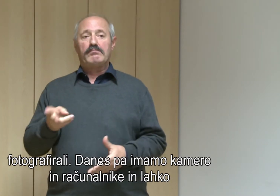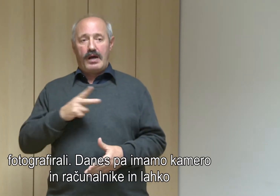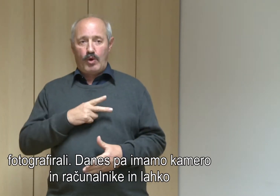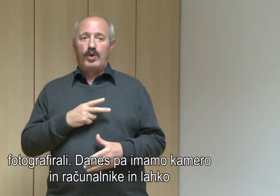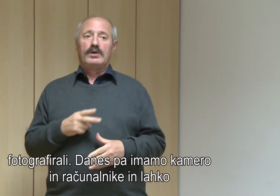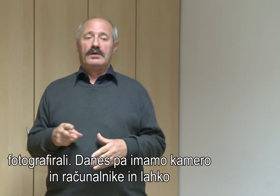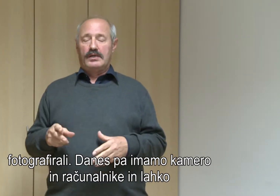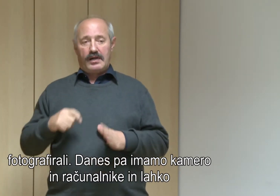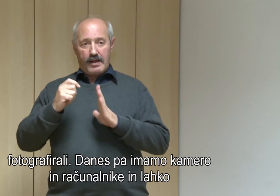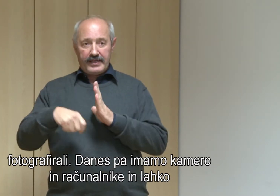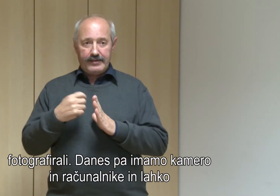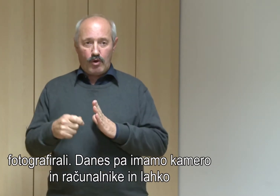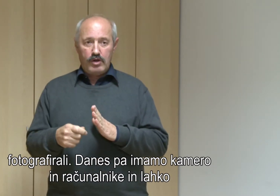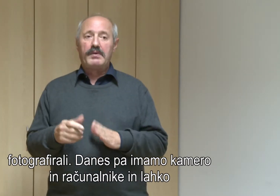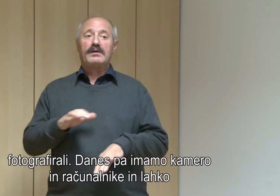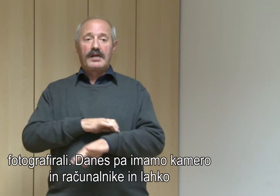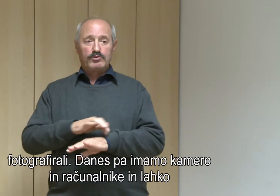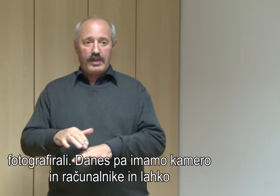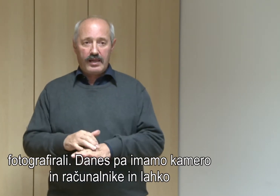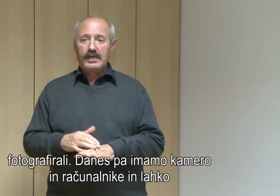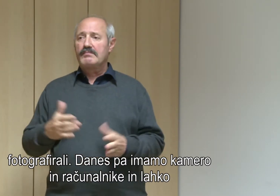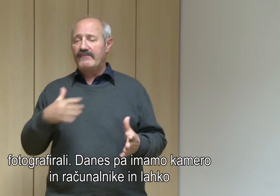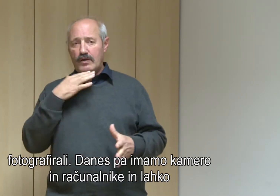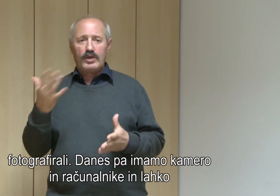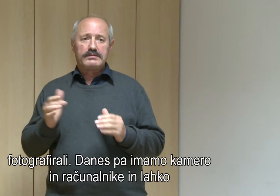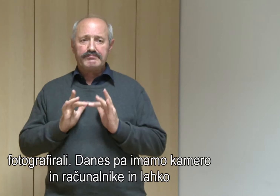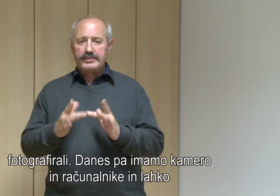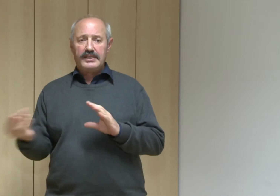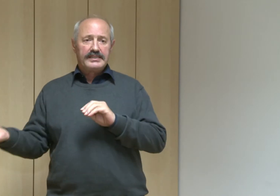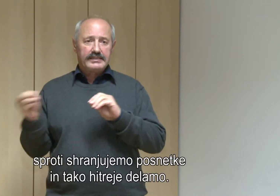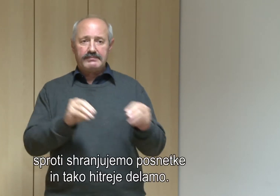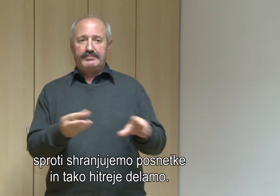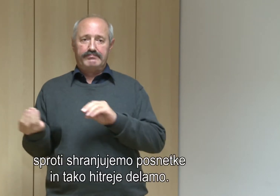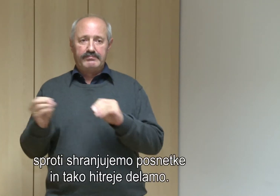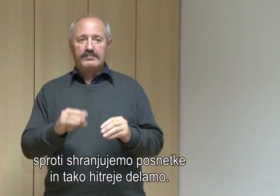sei per mano che mi ero ragionato